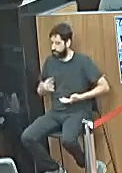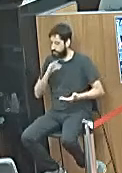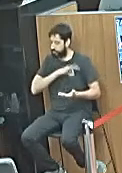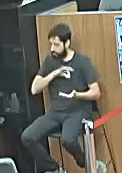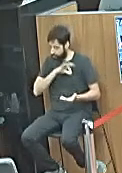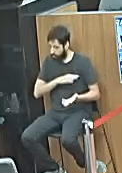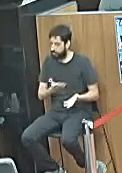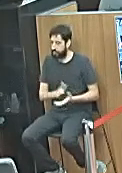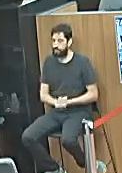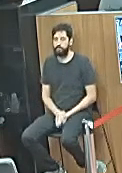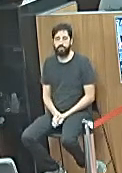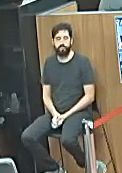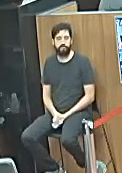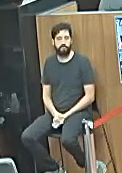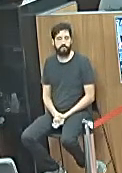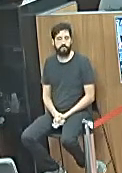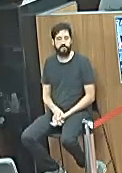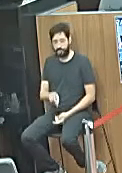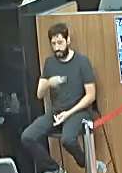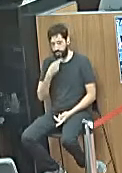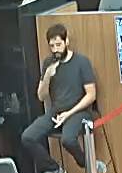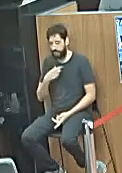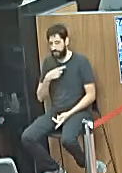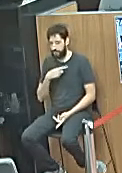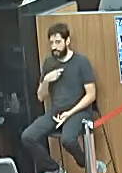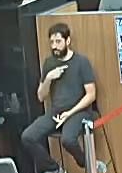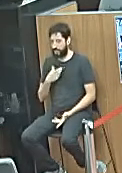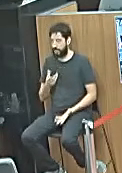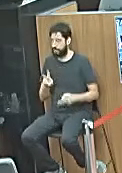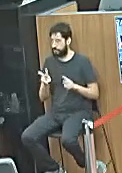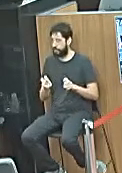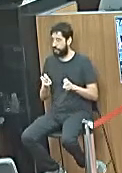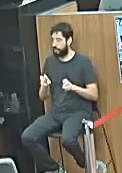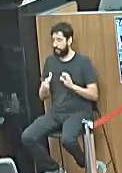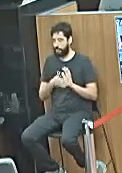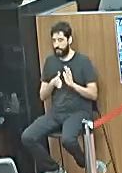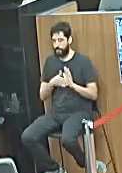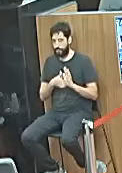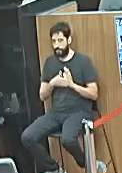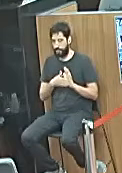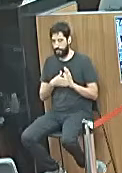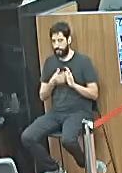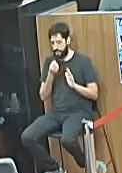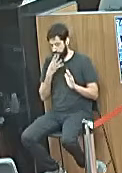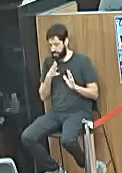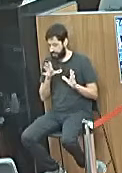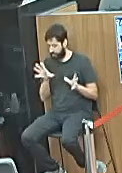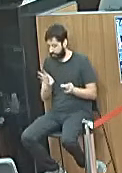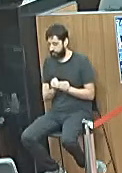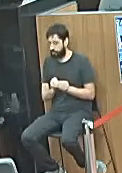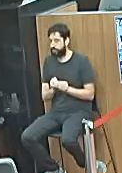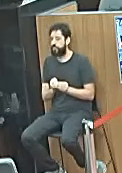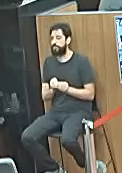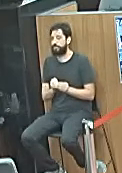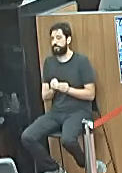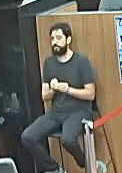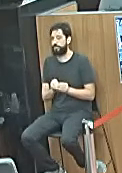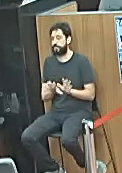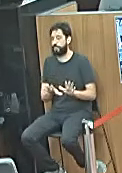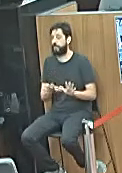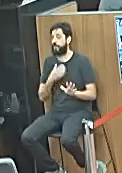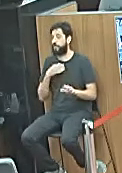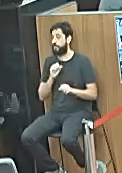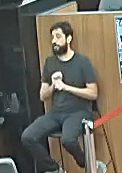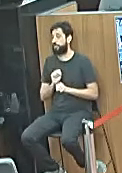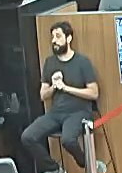você relatou aí a gente entende essa questão das propostas que está bem enxutas né só espero